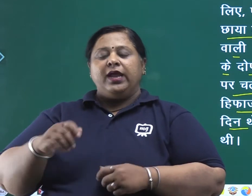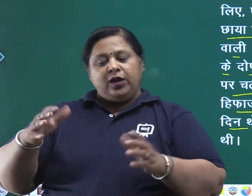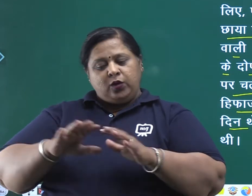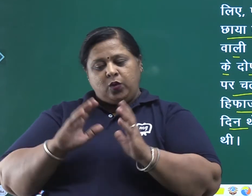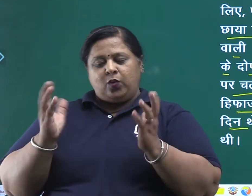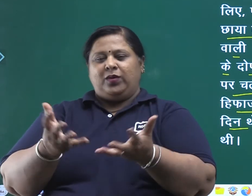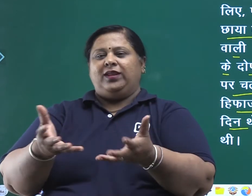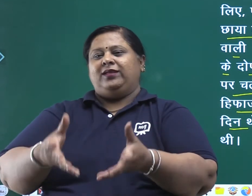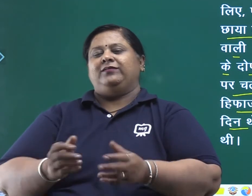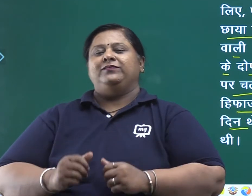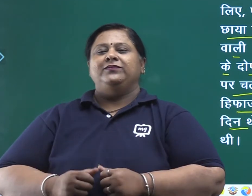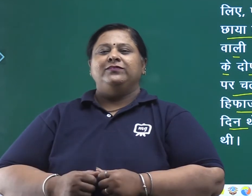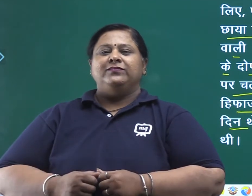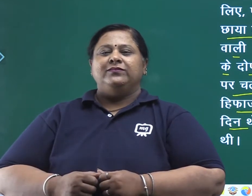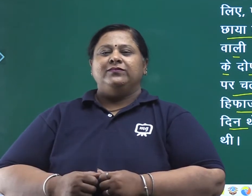ली।